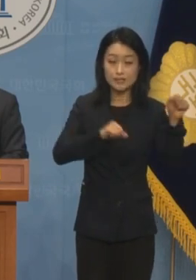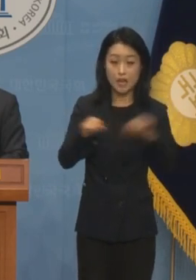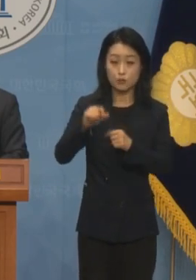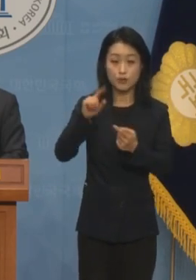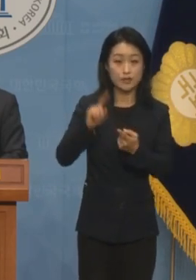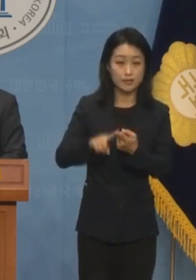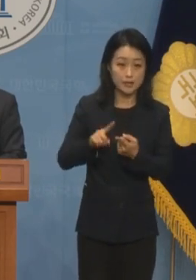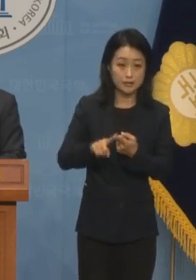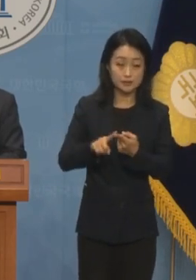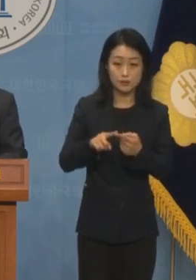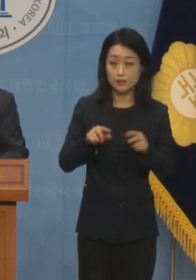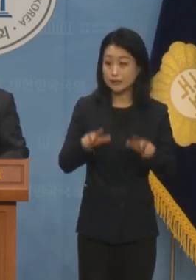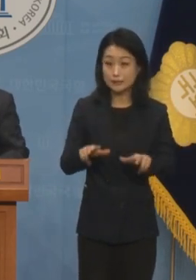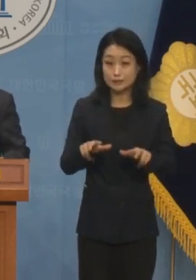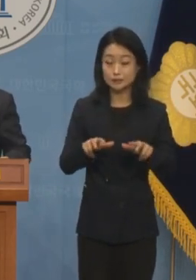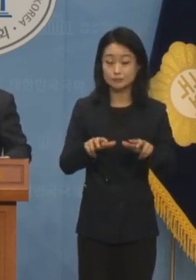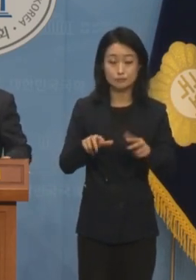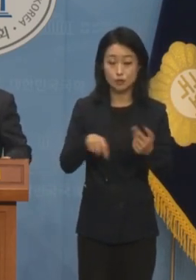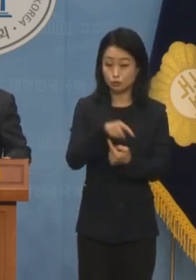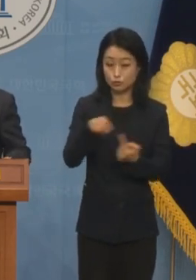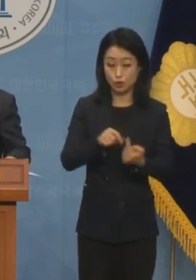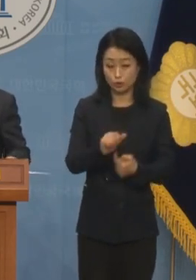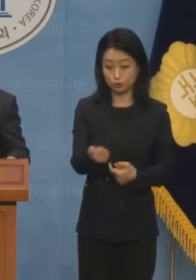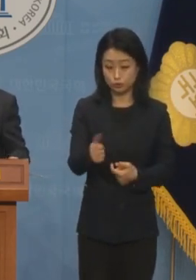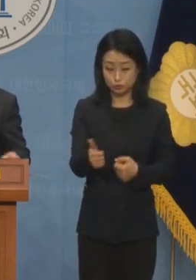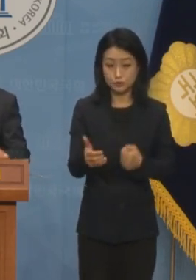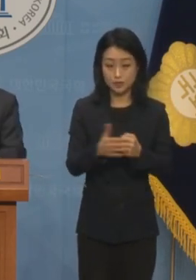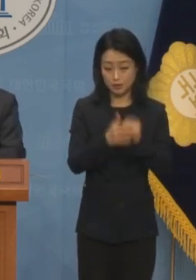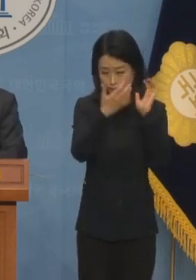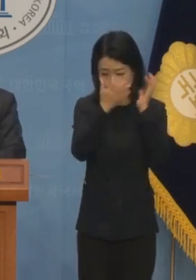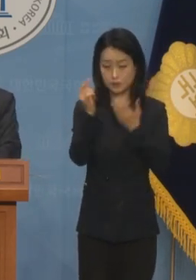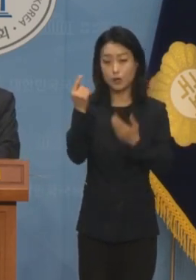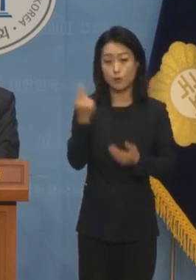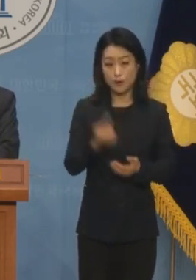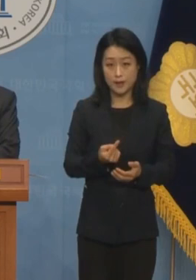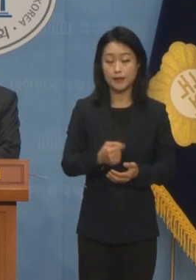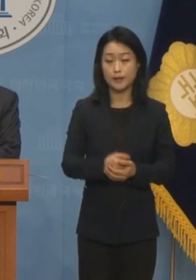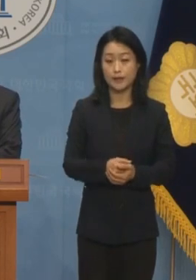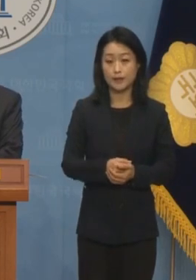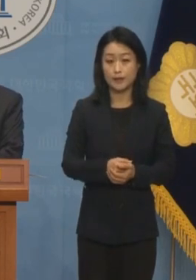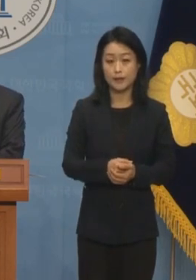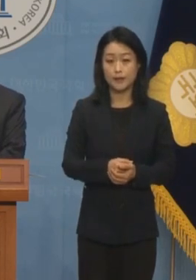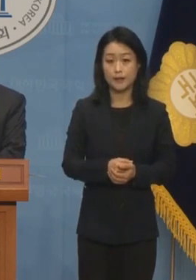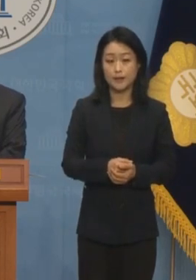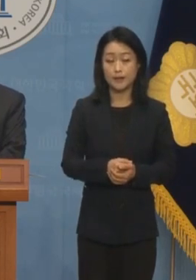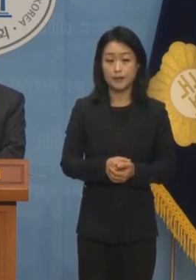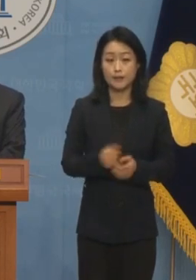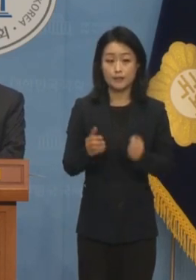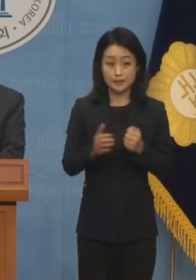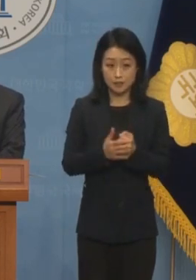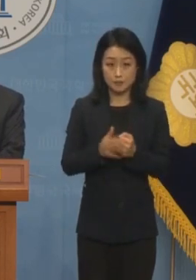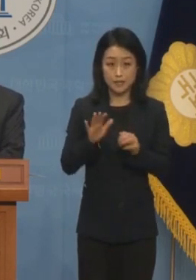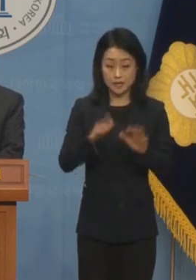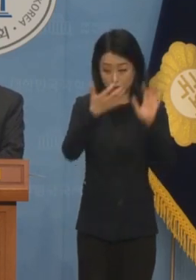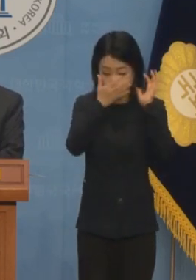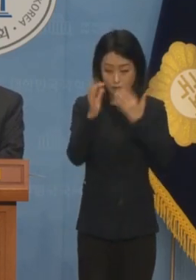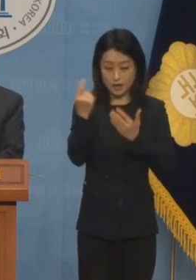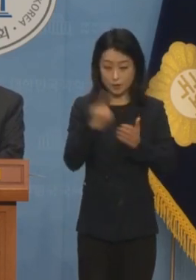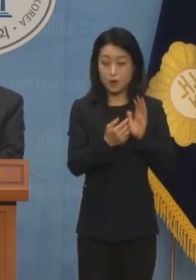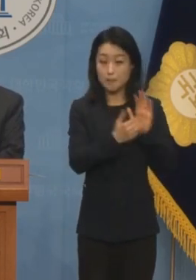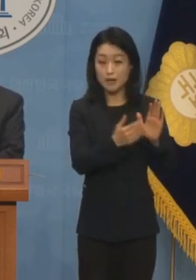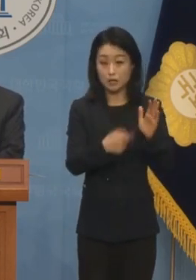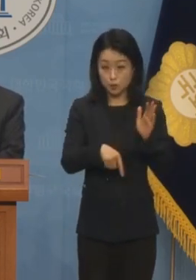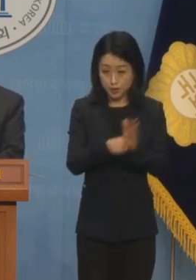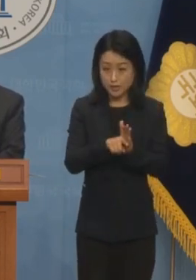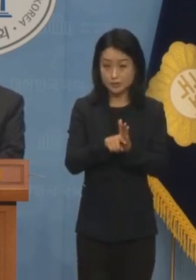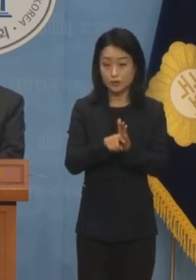효력이 마비되어 대혼란이 불가피할 것입니다. 이러한 혼란과 혼선, 방송통신위원회